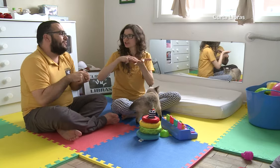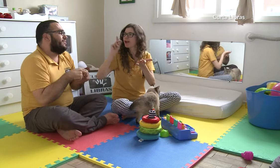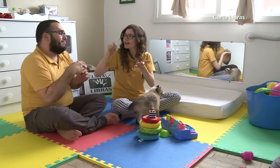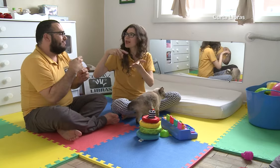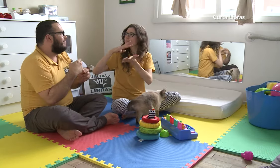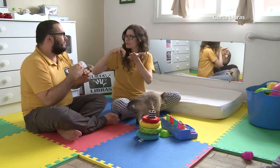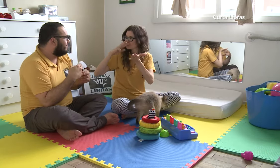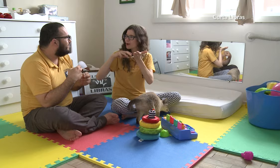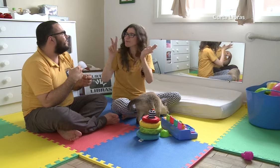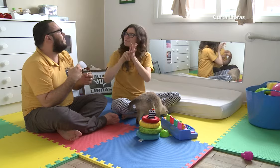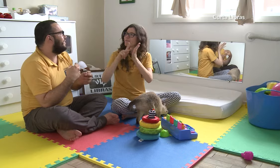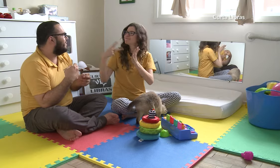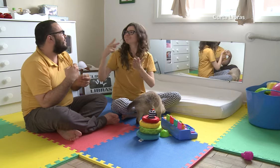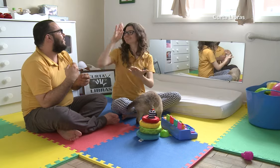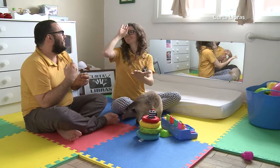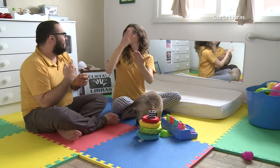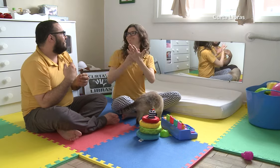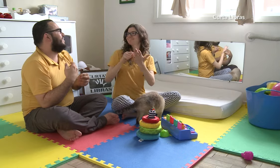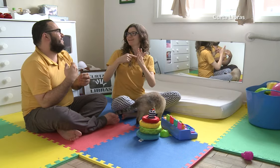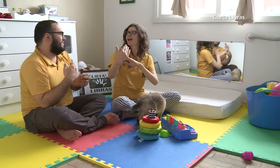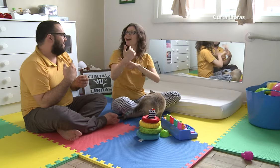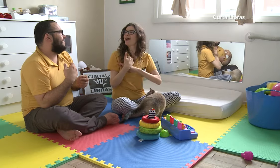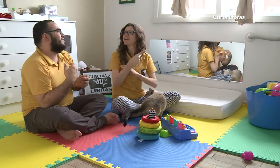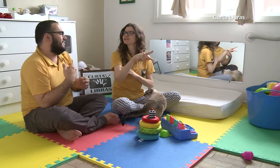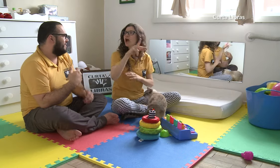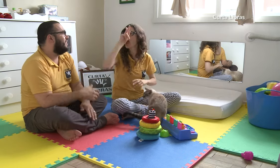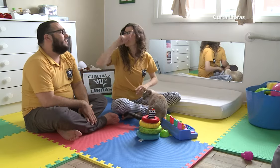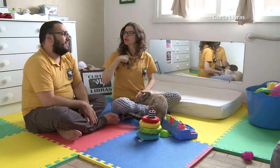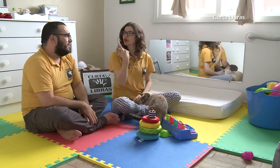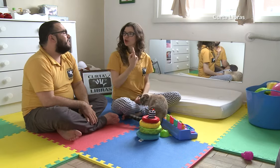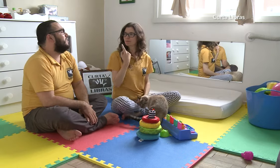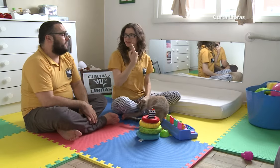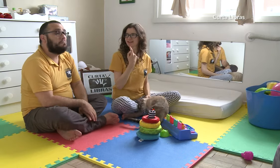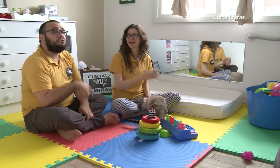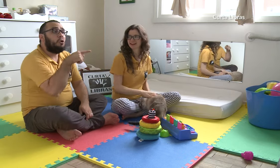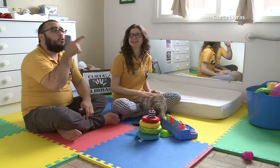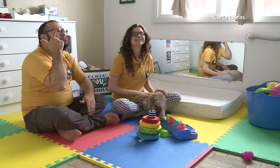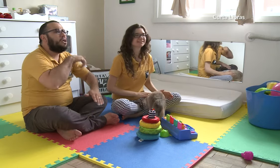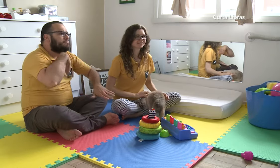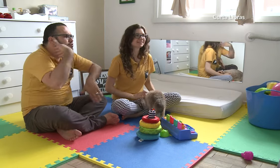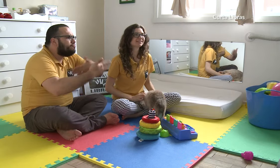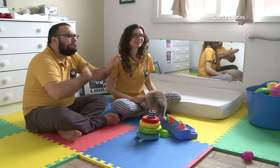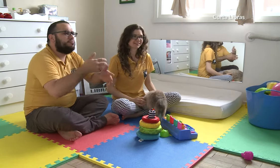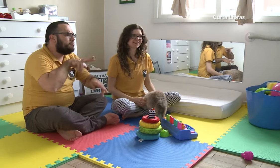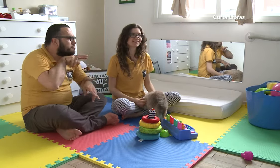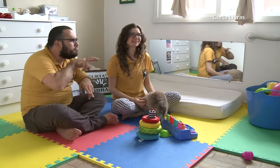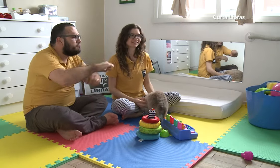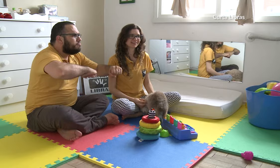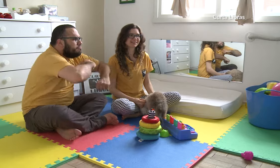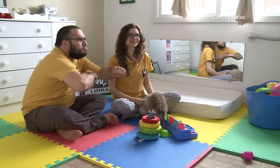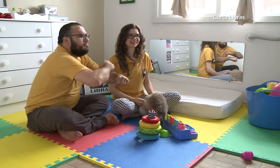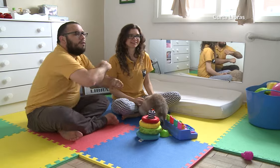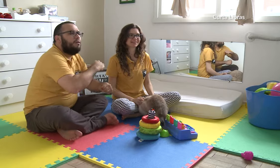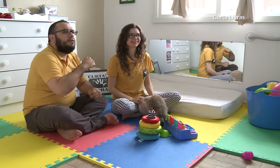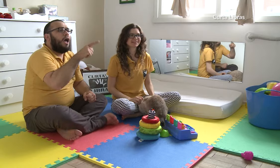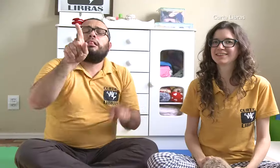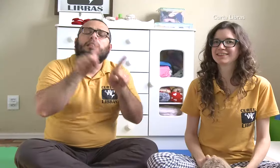É uma metodologia que a gente acreditou, né? A gente consegue ver, então, essa autonomia dela. Ela se desenvolve bem, aprendeu a